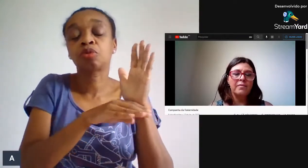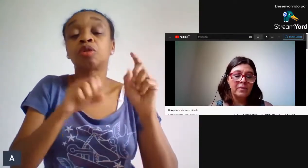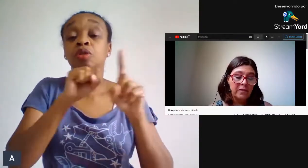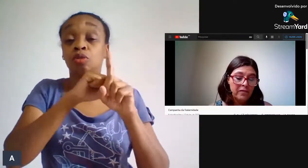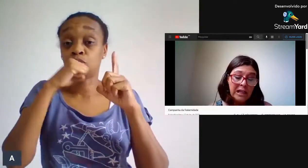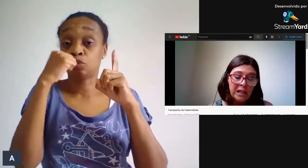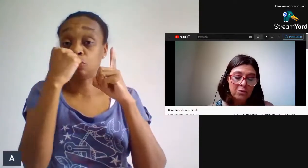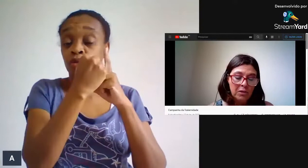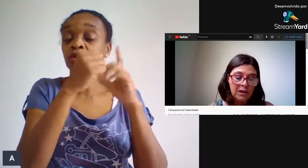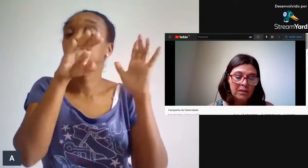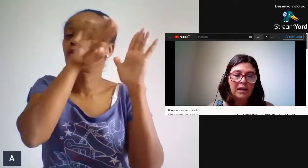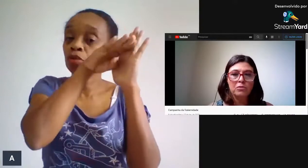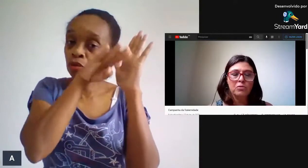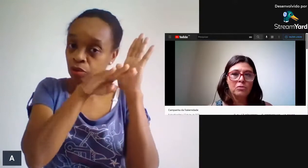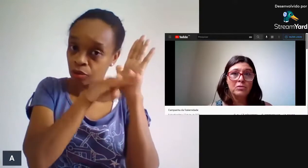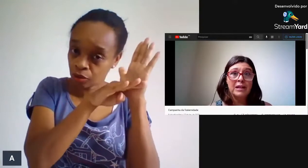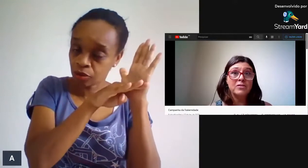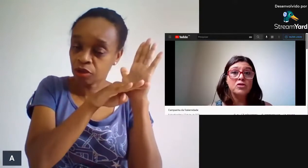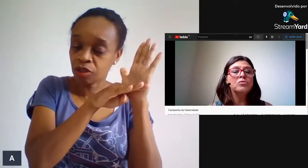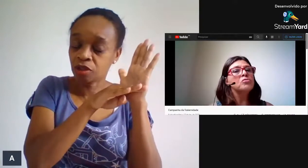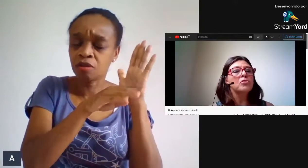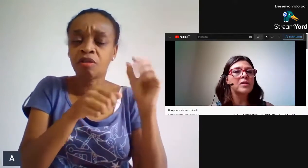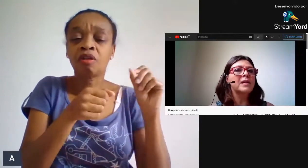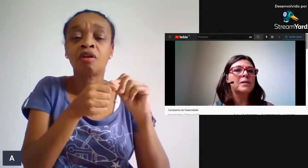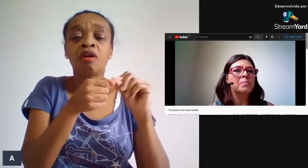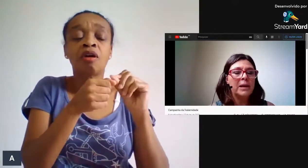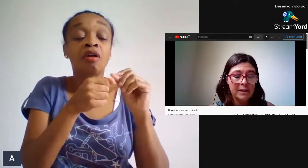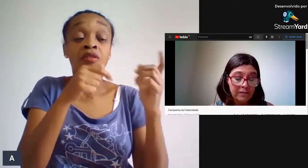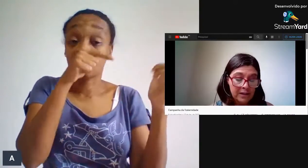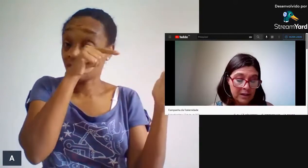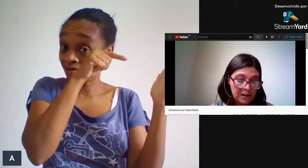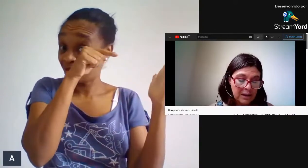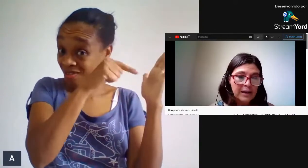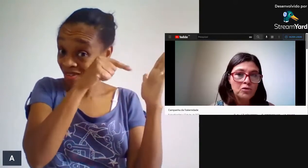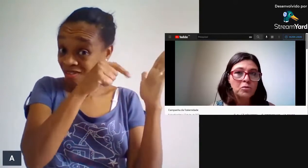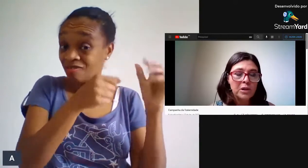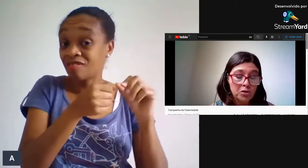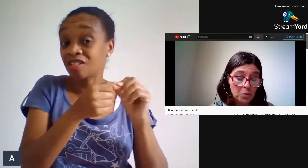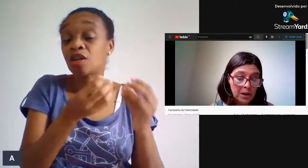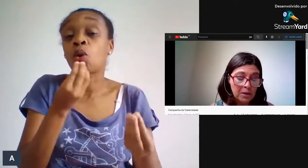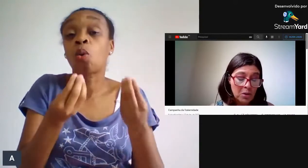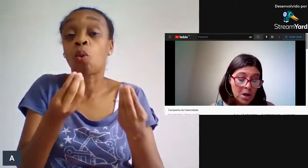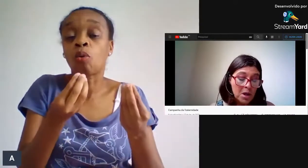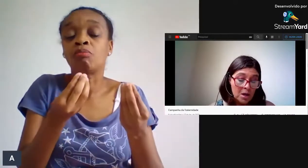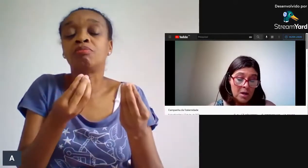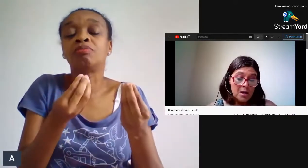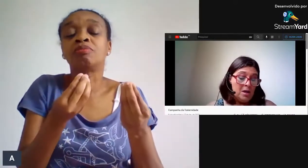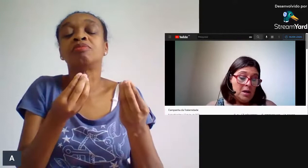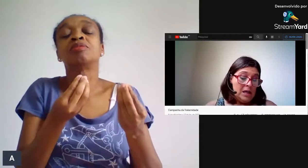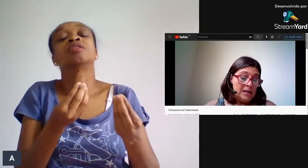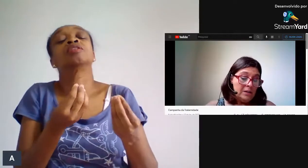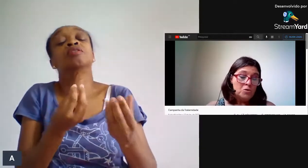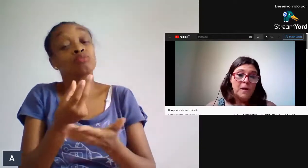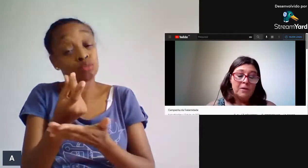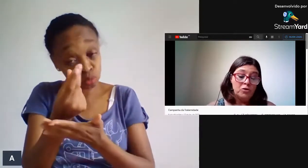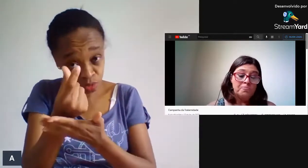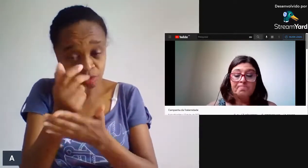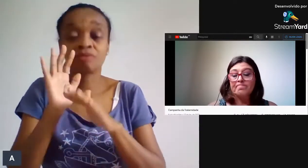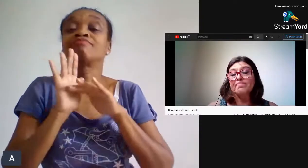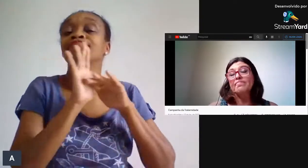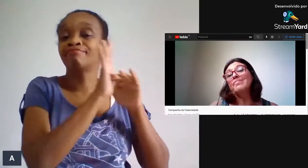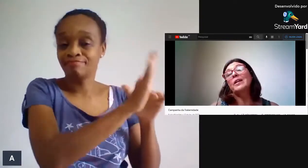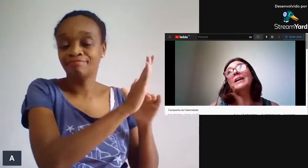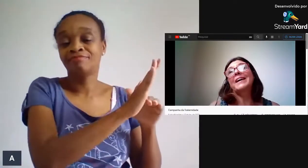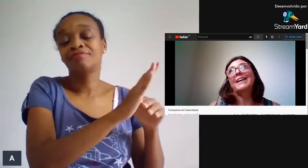é definido aí dentro das discussões da campanha da fraternidade durante o ano. Então,